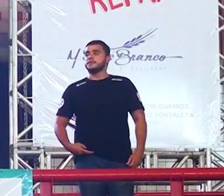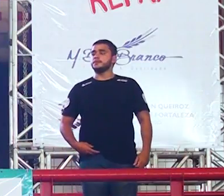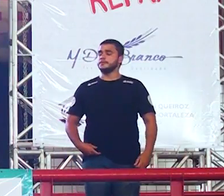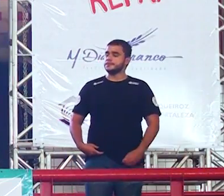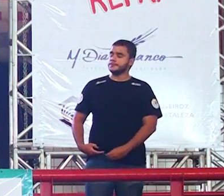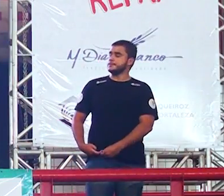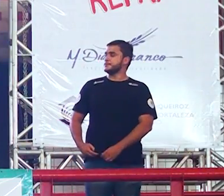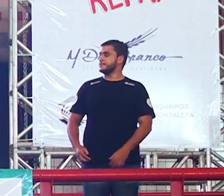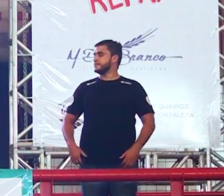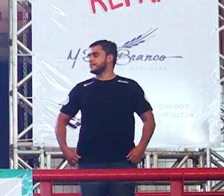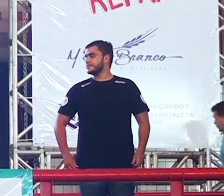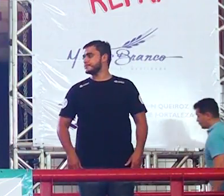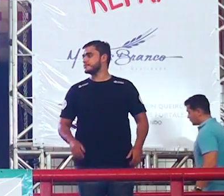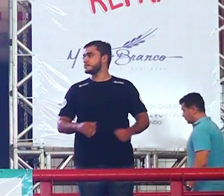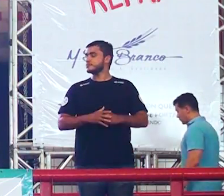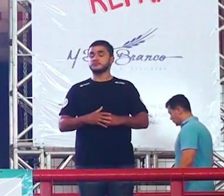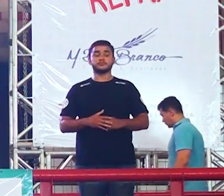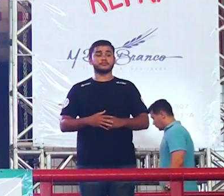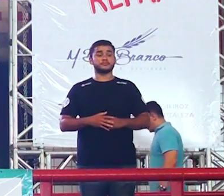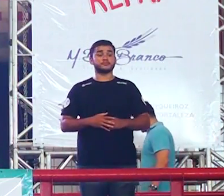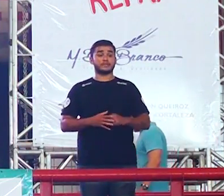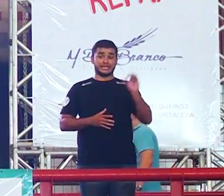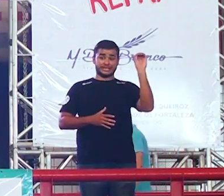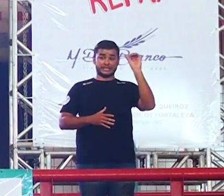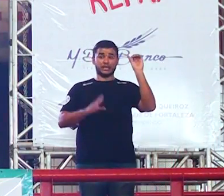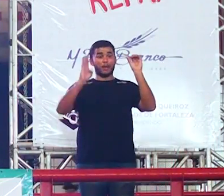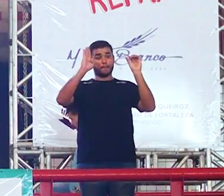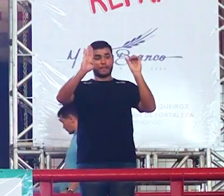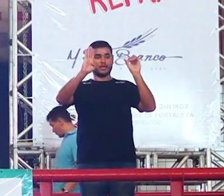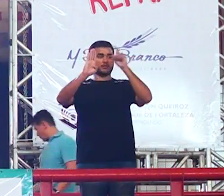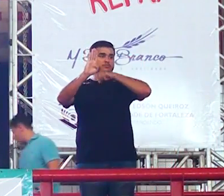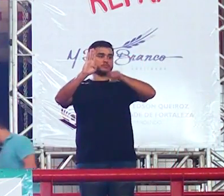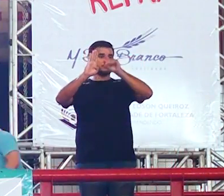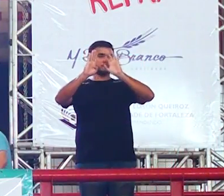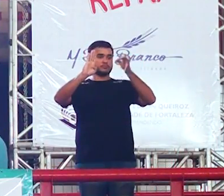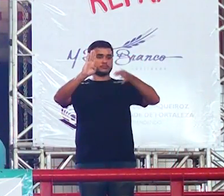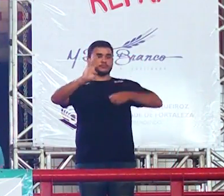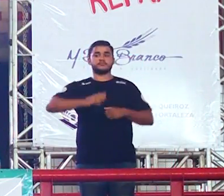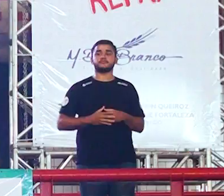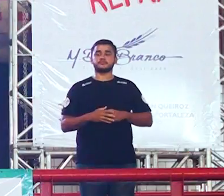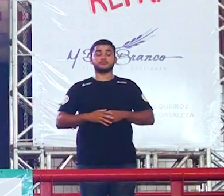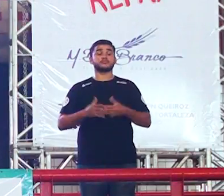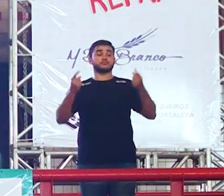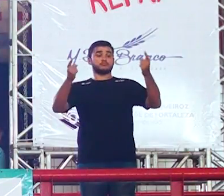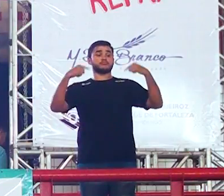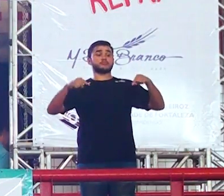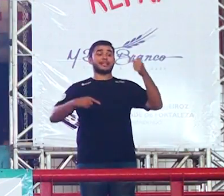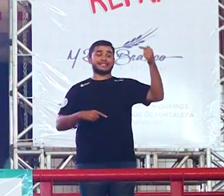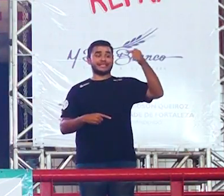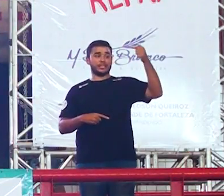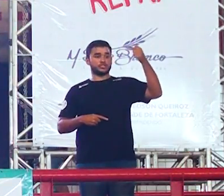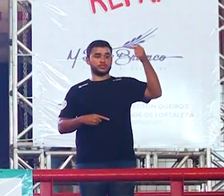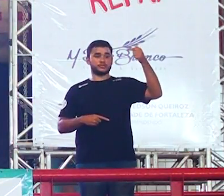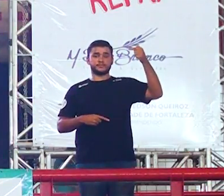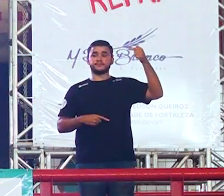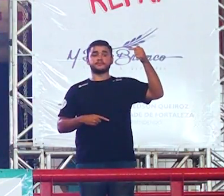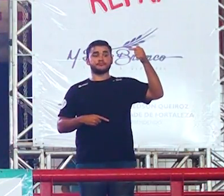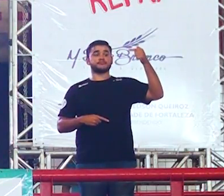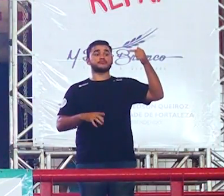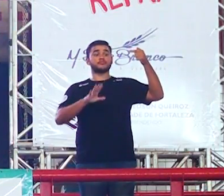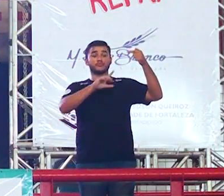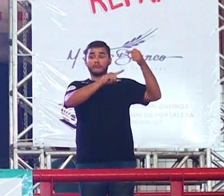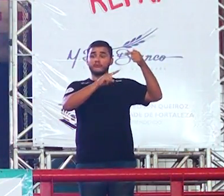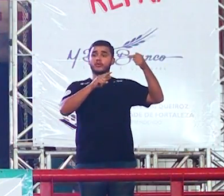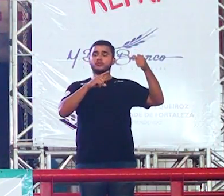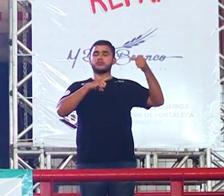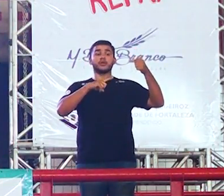Então o item correto da 6ª questão, item B de bola. 7ª questão. Diferentes métodos